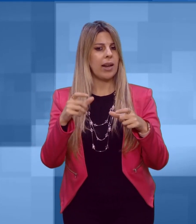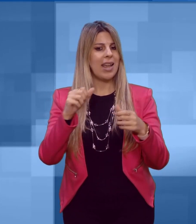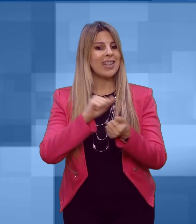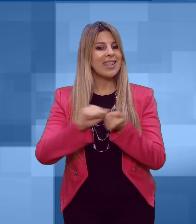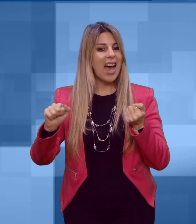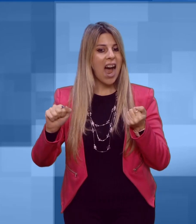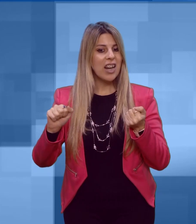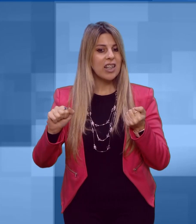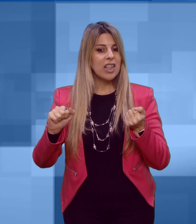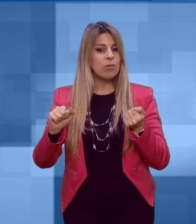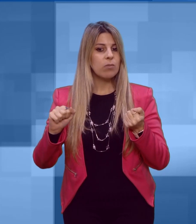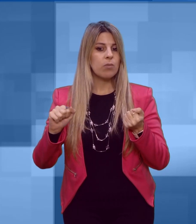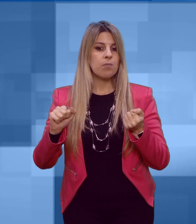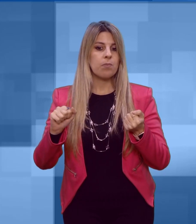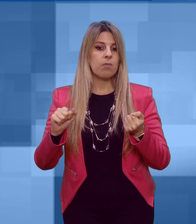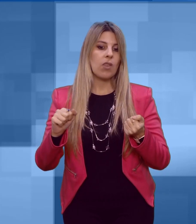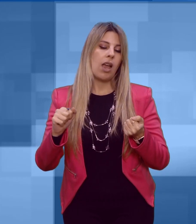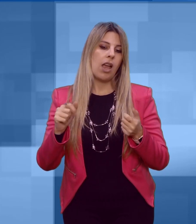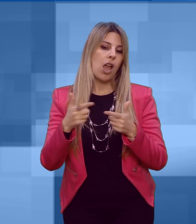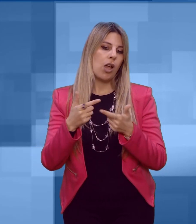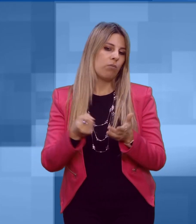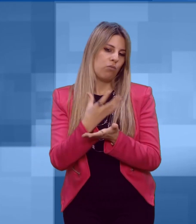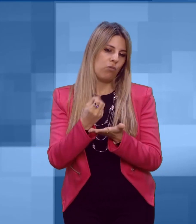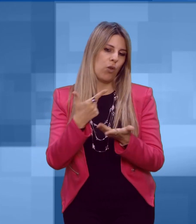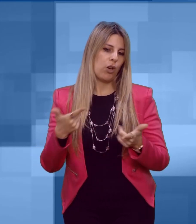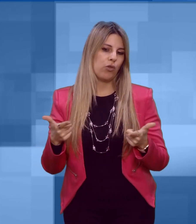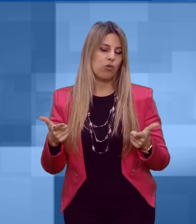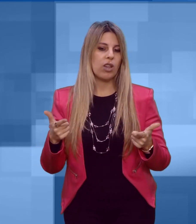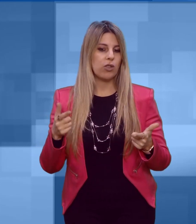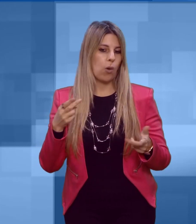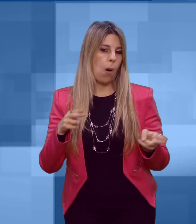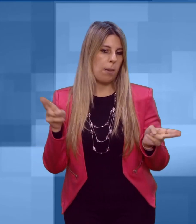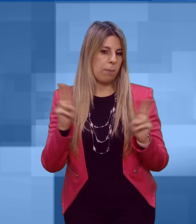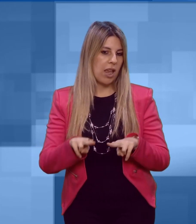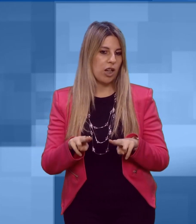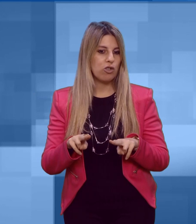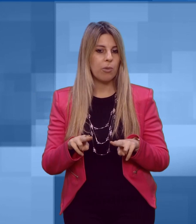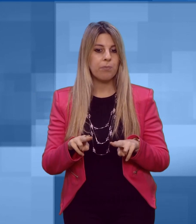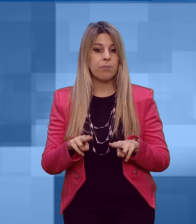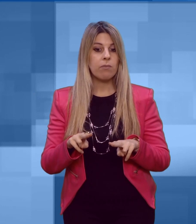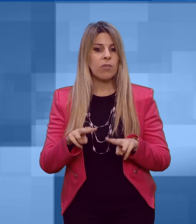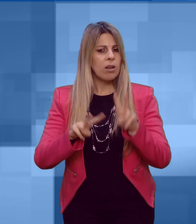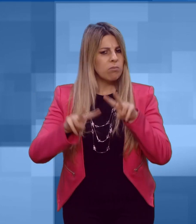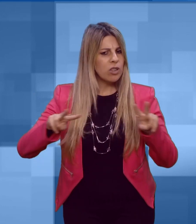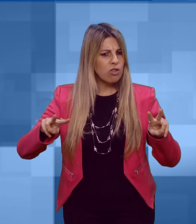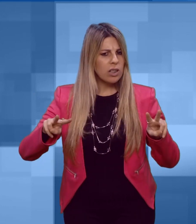Gli accertamenti avviati nell'immediatezza dal personale del reparto di Marruviu hanno permesso di risalire al